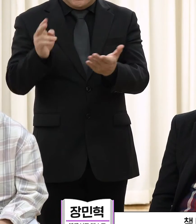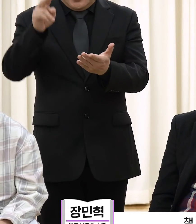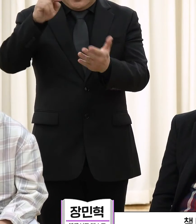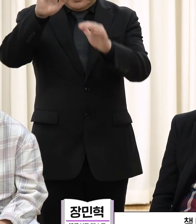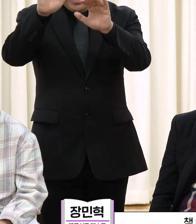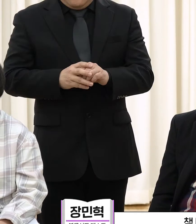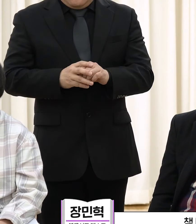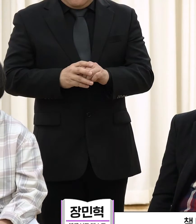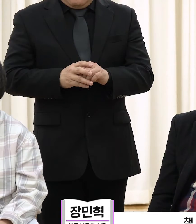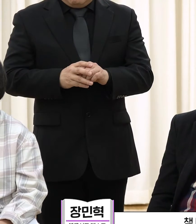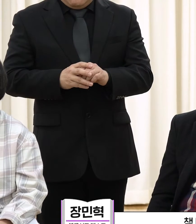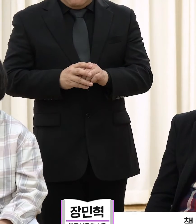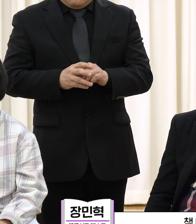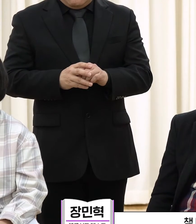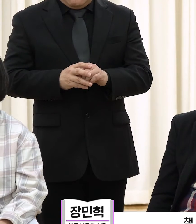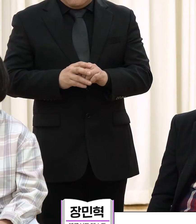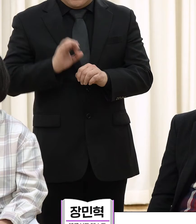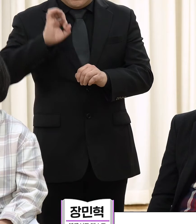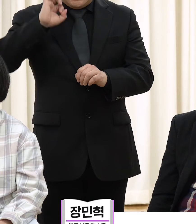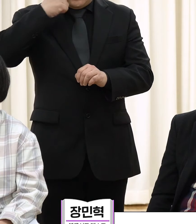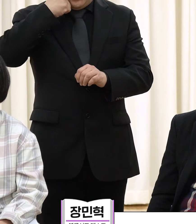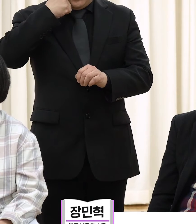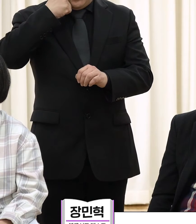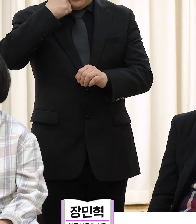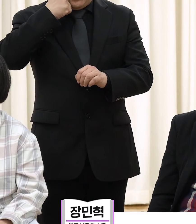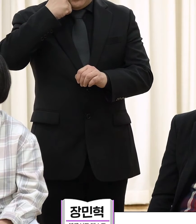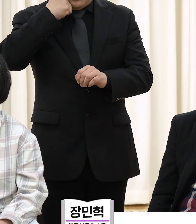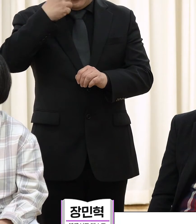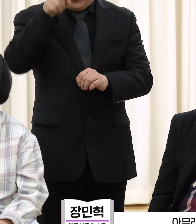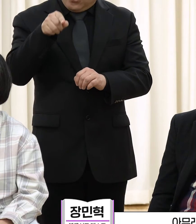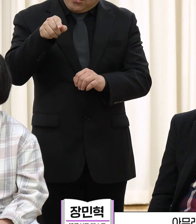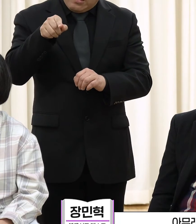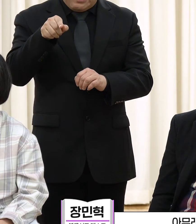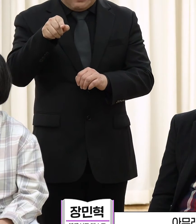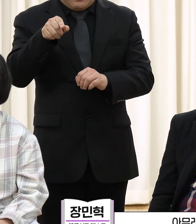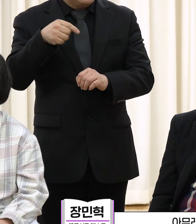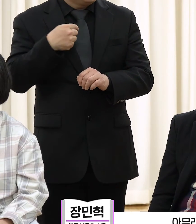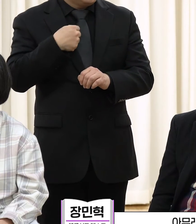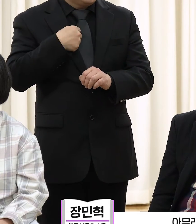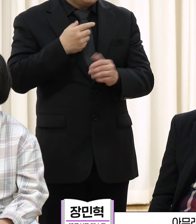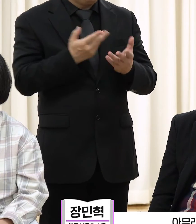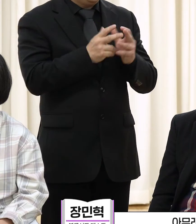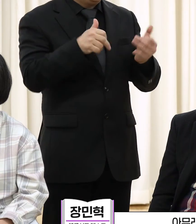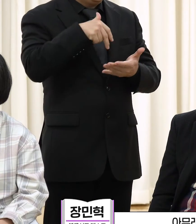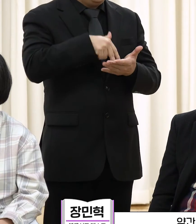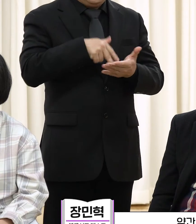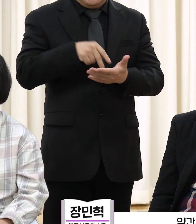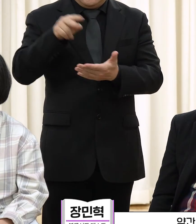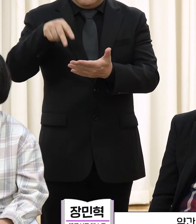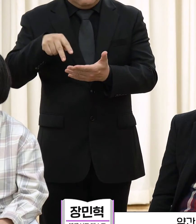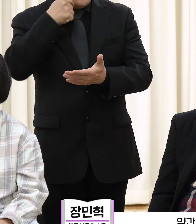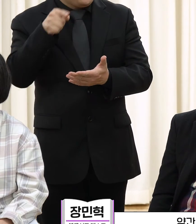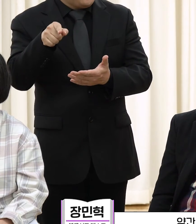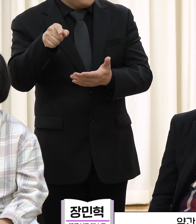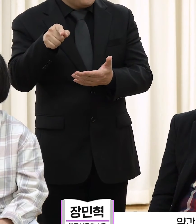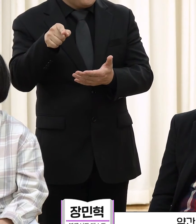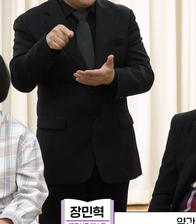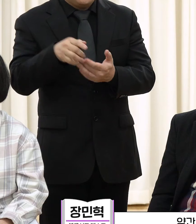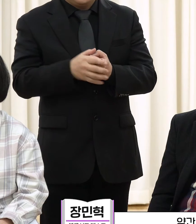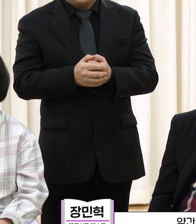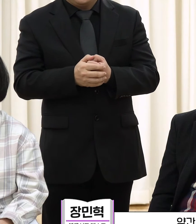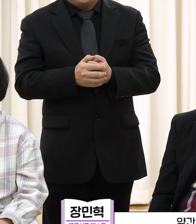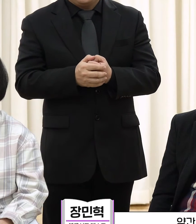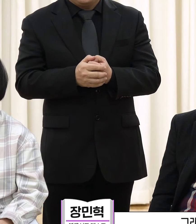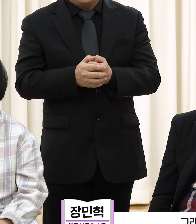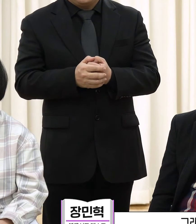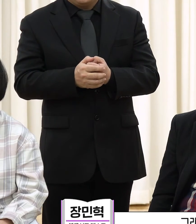내용 자체가 워낙 그 수준이 높고 또 고난이도이기 때문에 아무래도 저희 같은 발달장애인들이 이해하기에는 약간 좀 어려움이